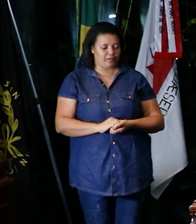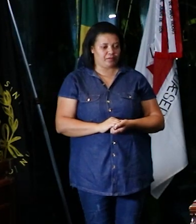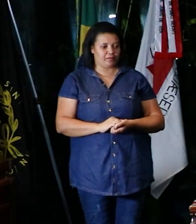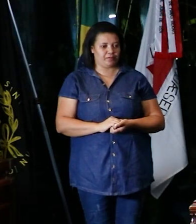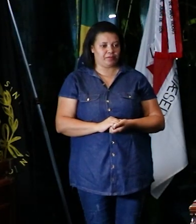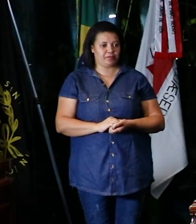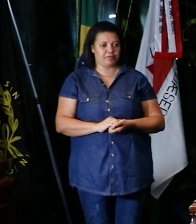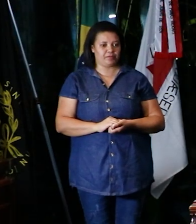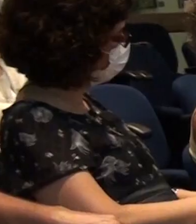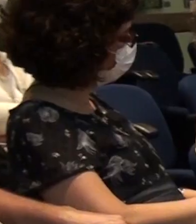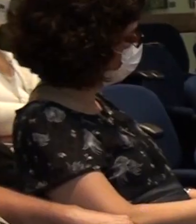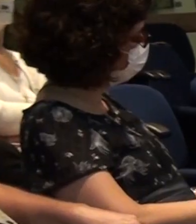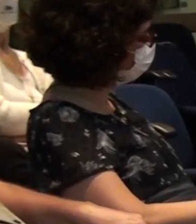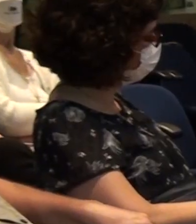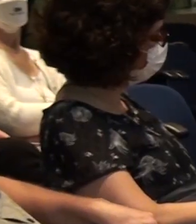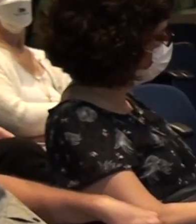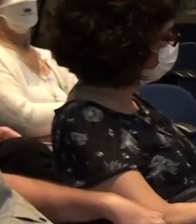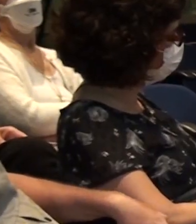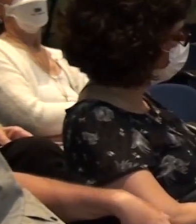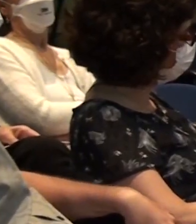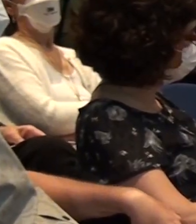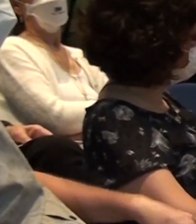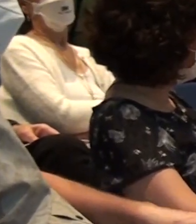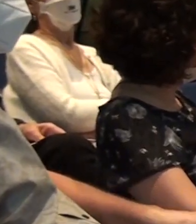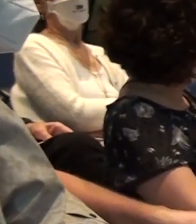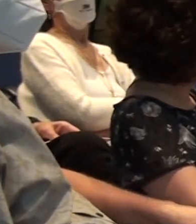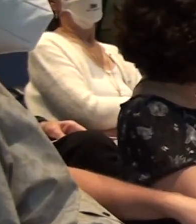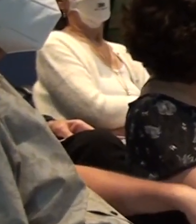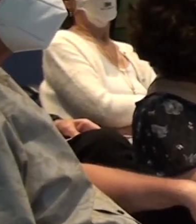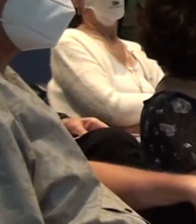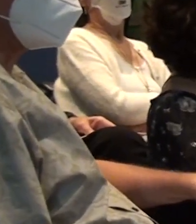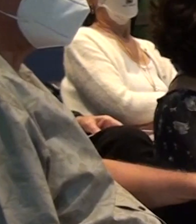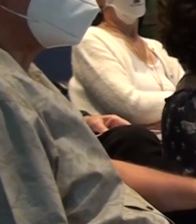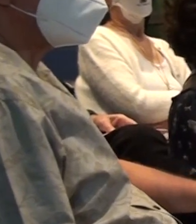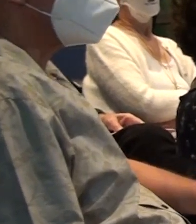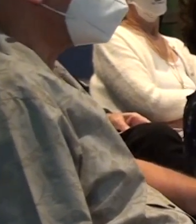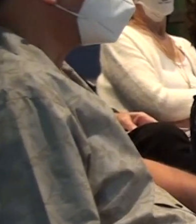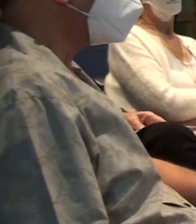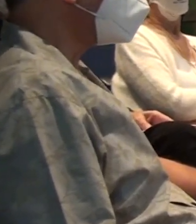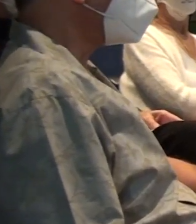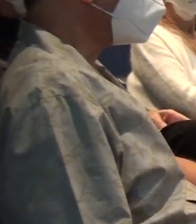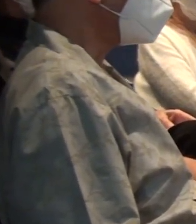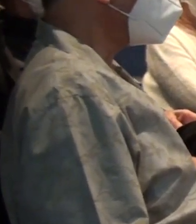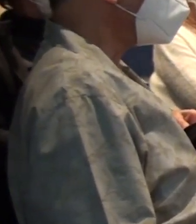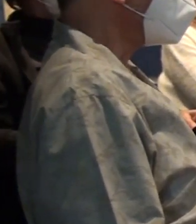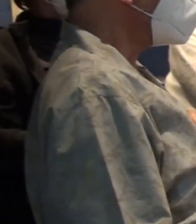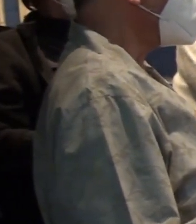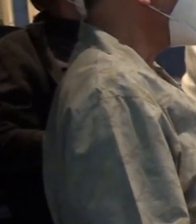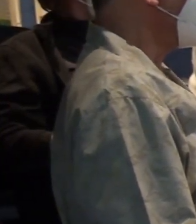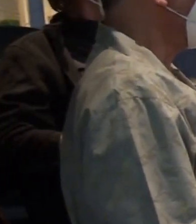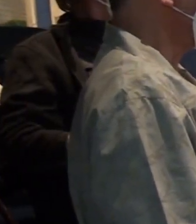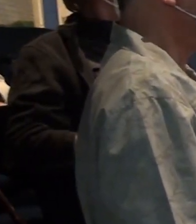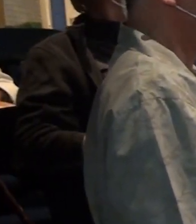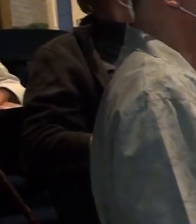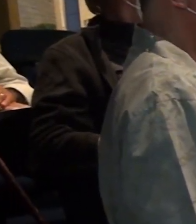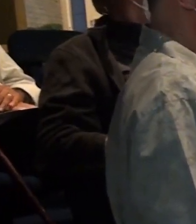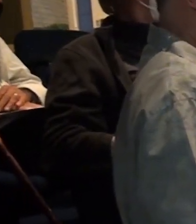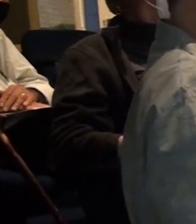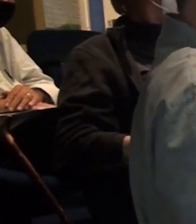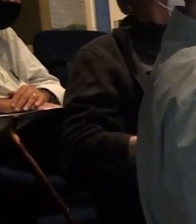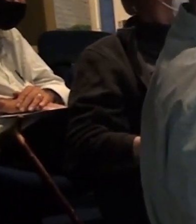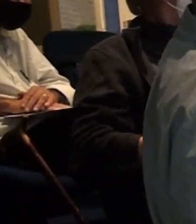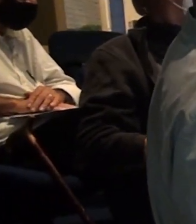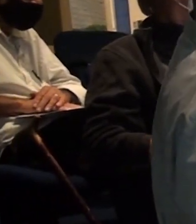ele fala que a moda é muito interessante. Ah, ele estava na moda. Se bem